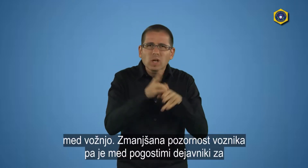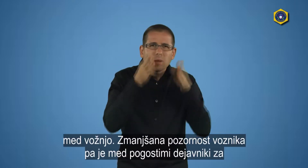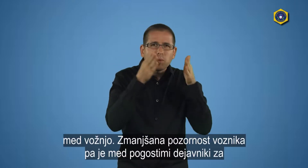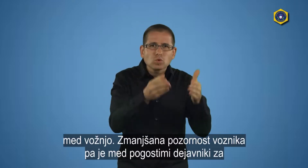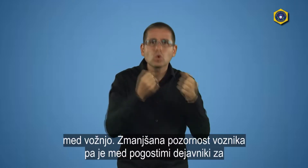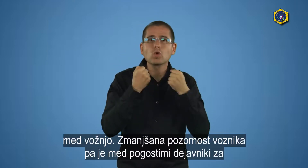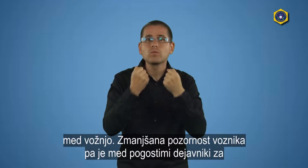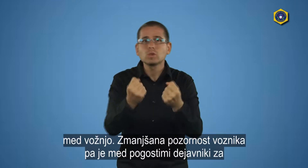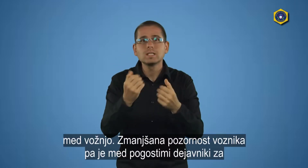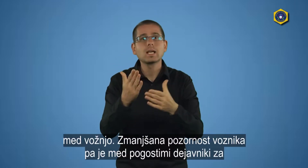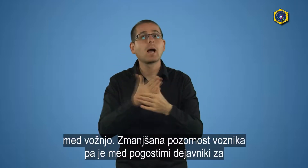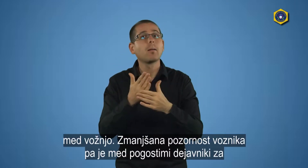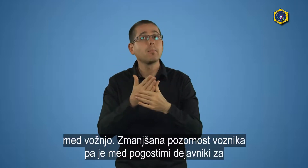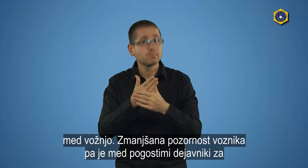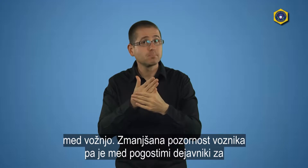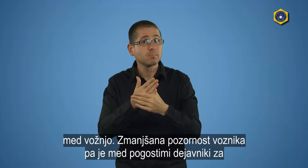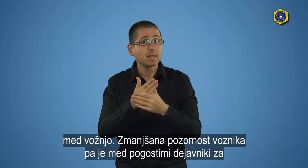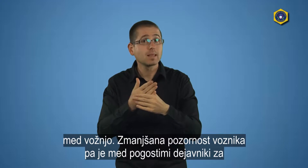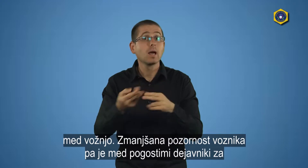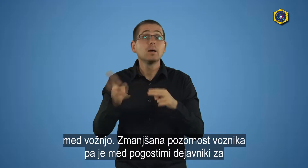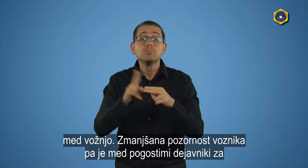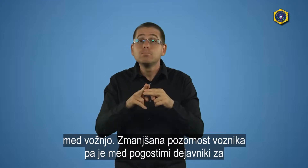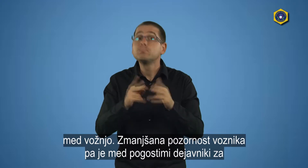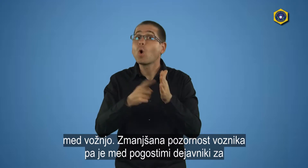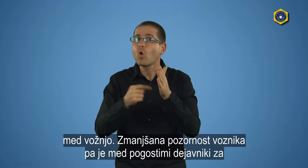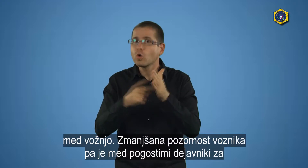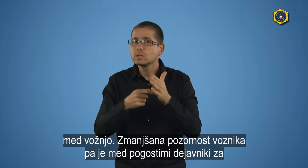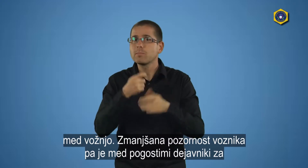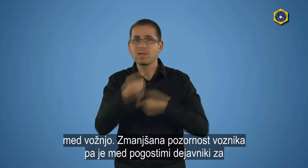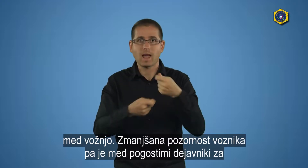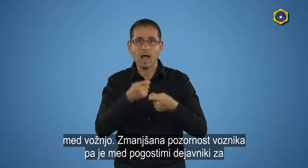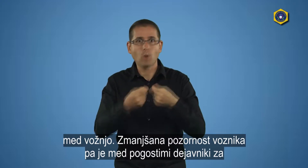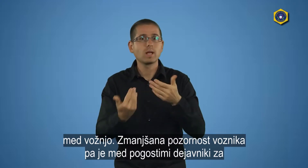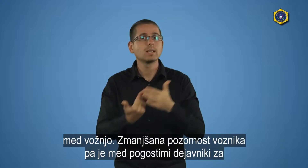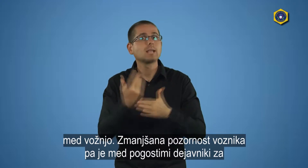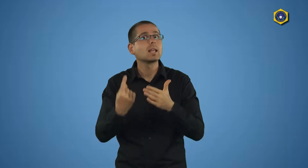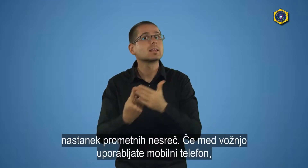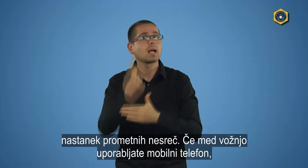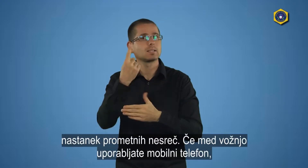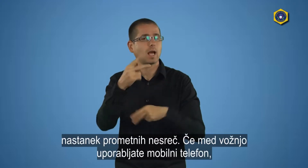Zmanjšana pozornost voznika pa je med pogostimi dejavniki za nastanek prometnih nesreč.